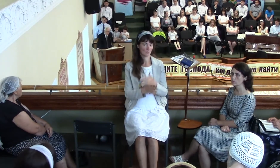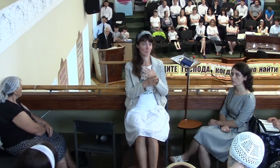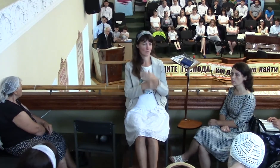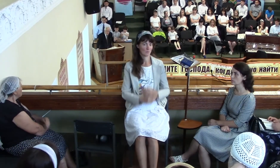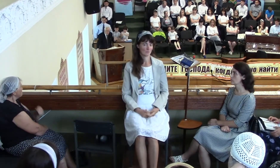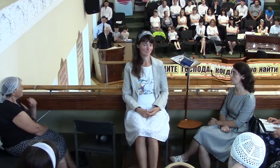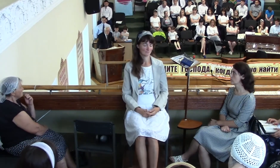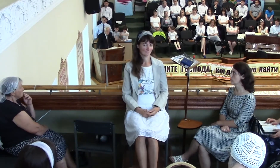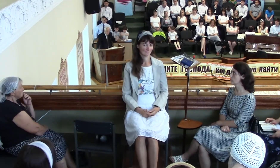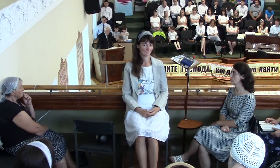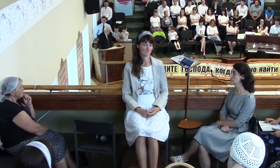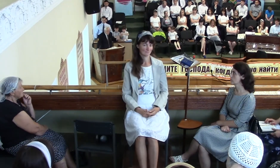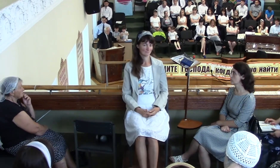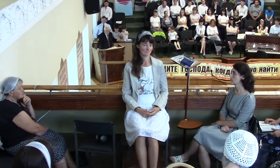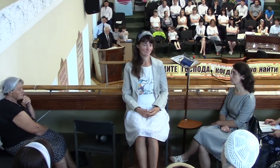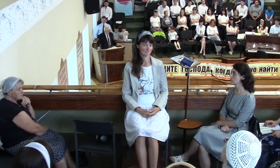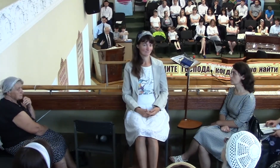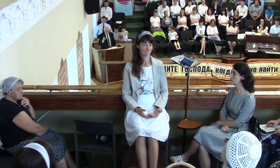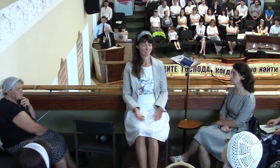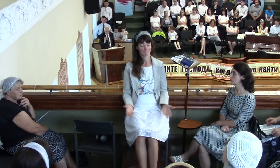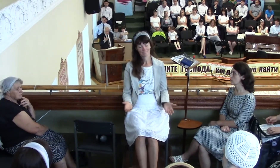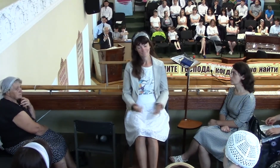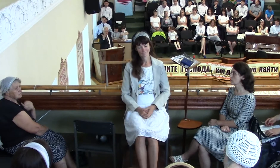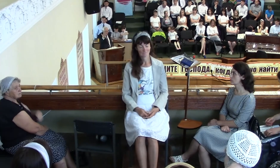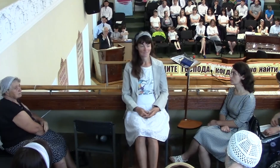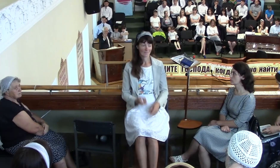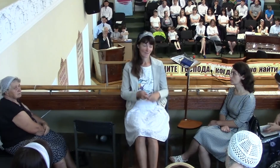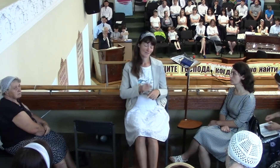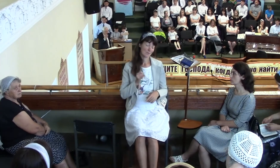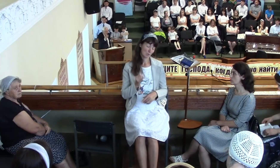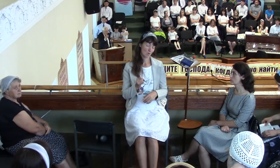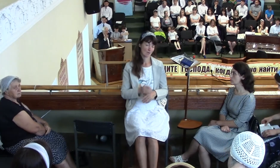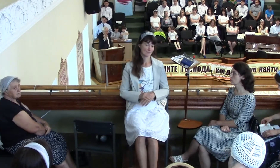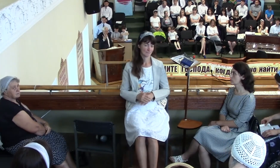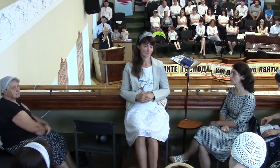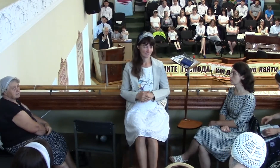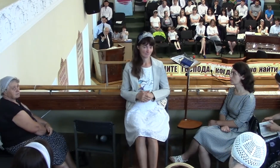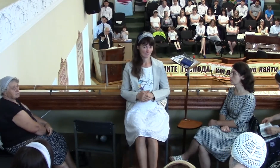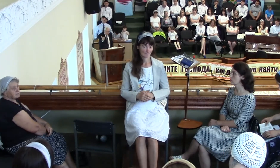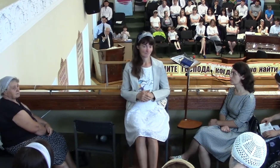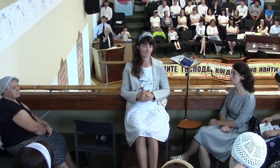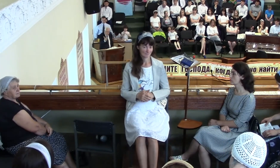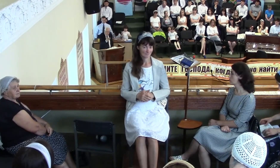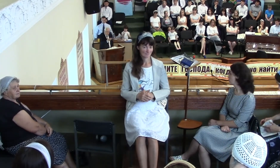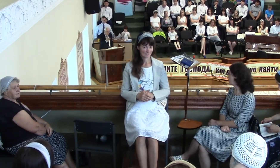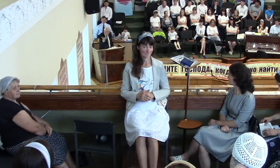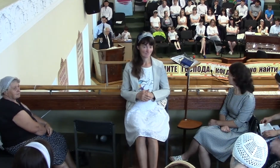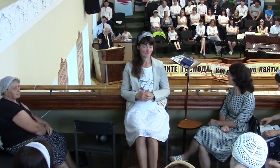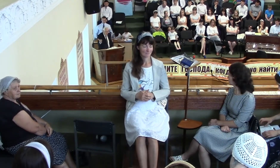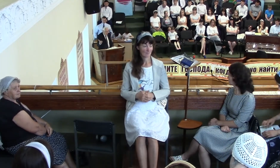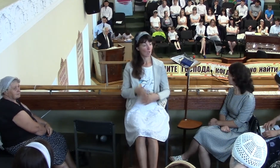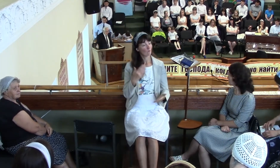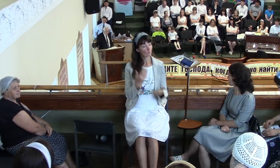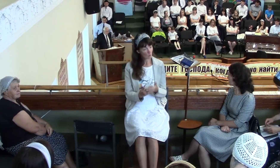кто пойдет для нас? И тогда он говорит, вот я, пошли меня. Проблема в том, что все ищут